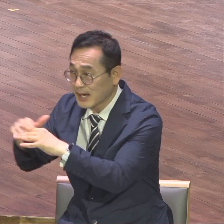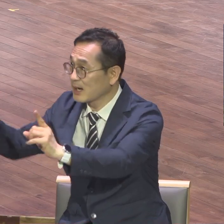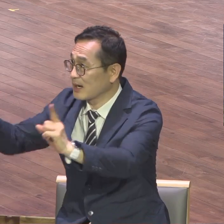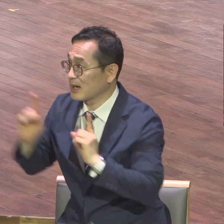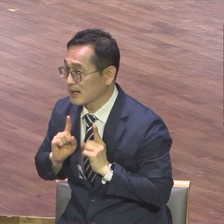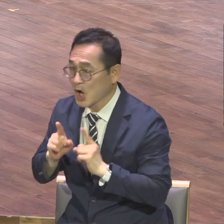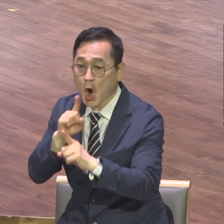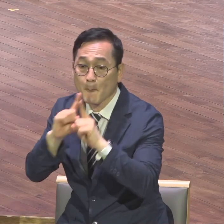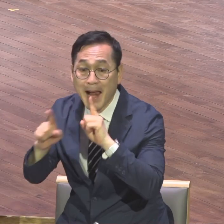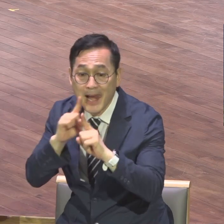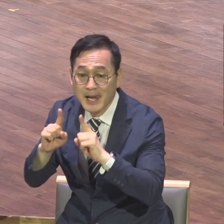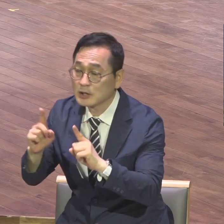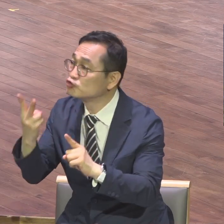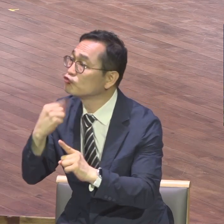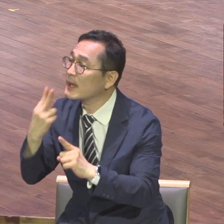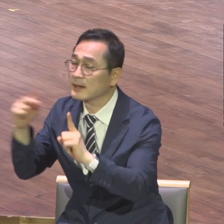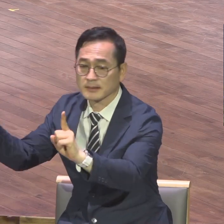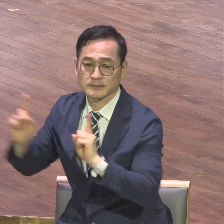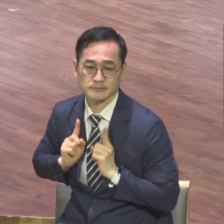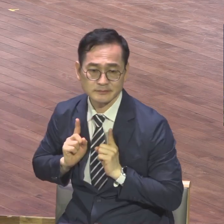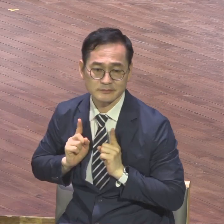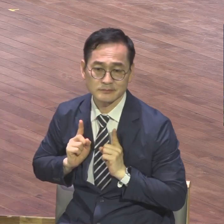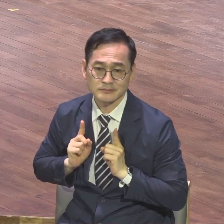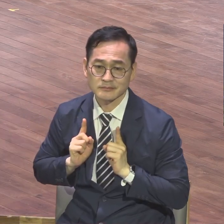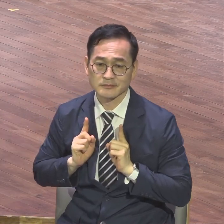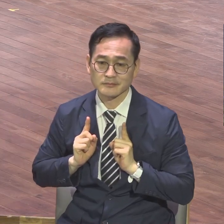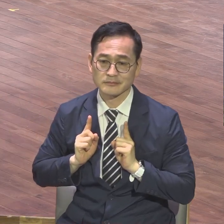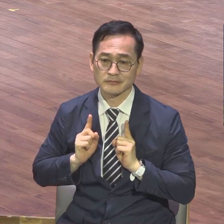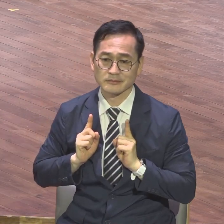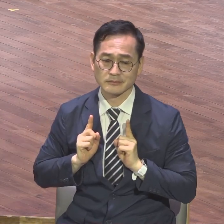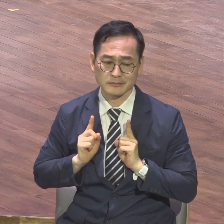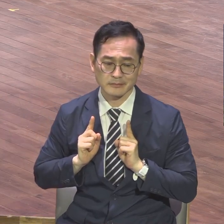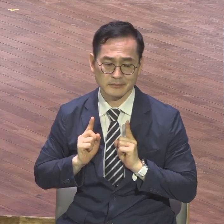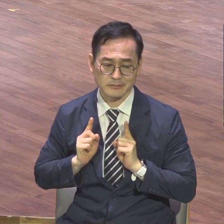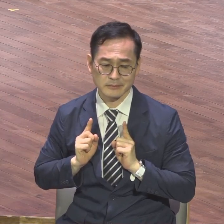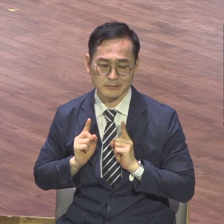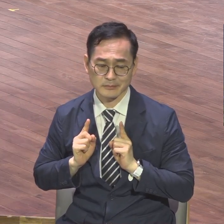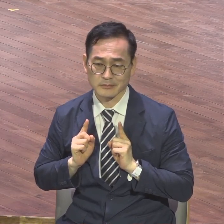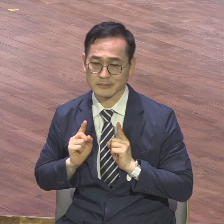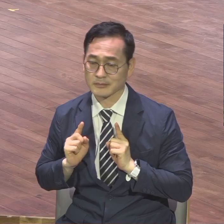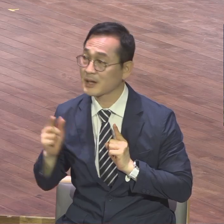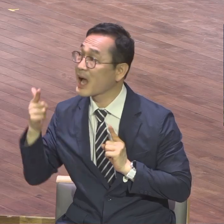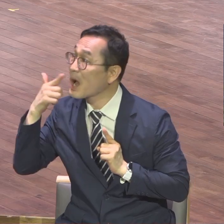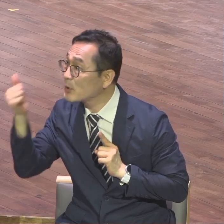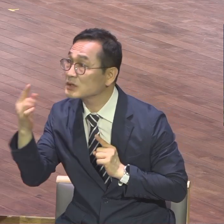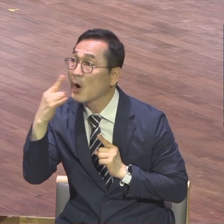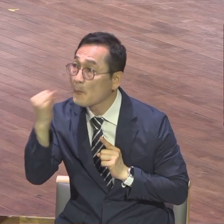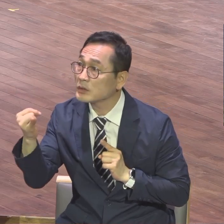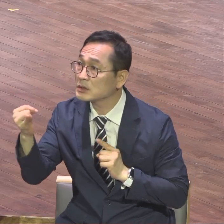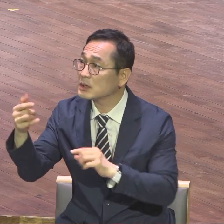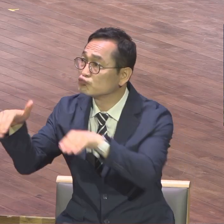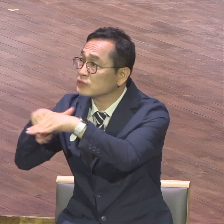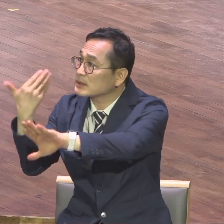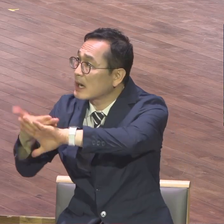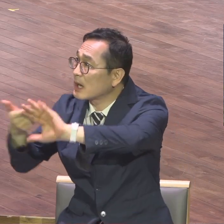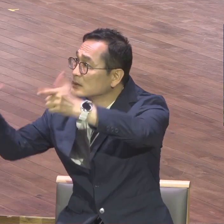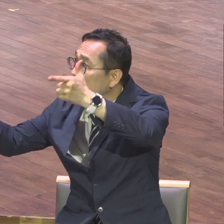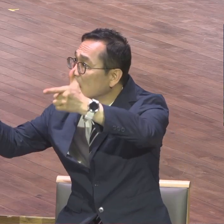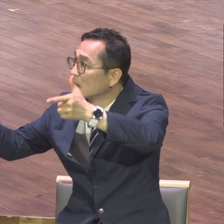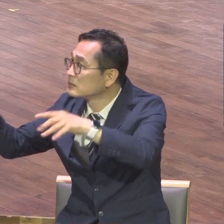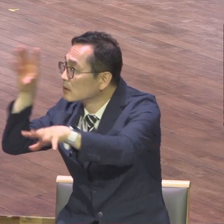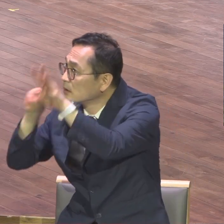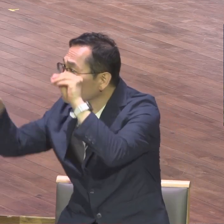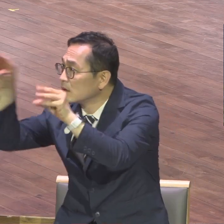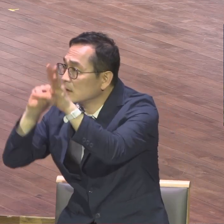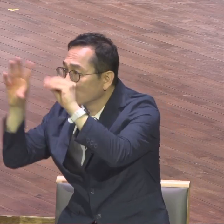두 개 이상 쓴다니까요. 헬라말, 유대말. 왜? 어머니 통해서, 아버지 통해서 그렇게 자랐단 말이에요.